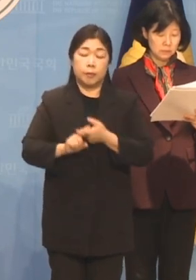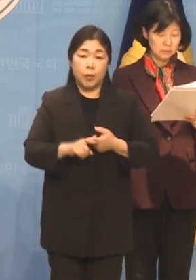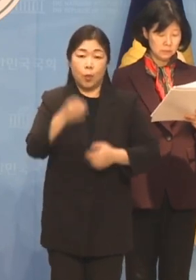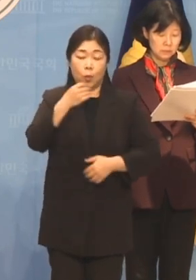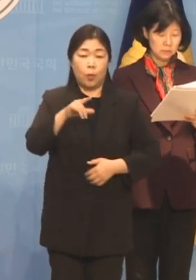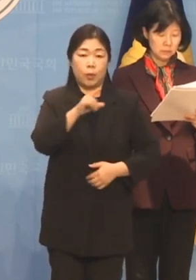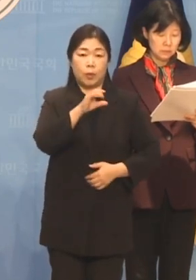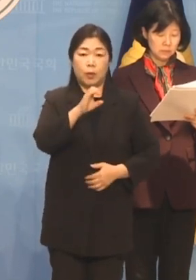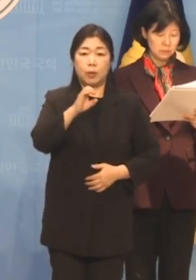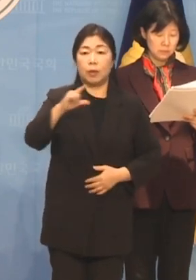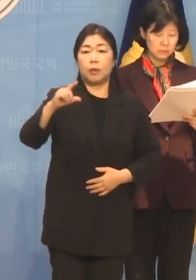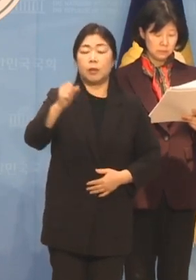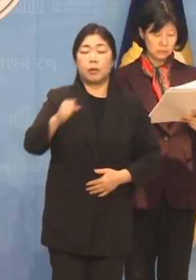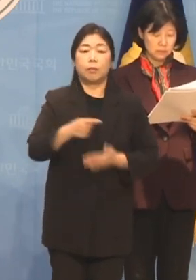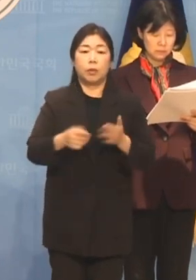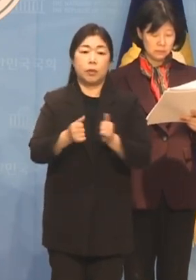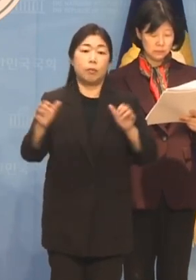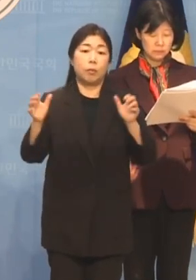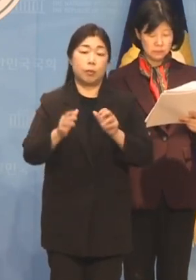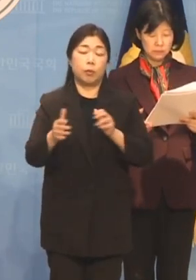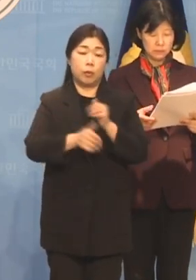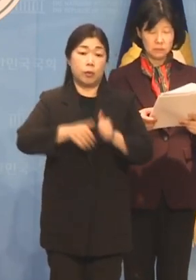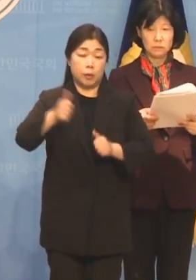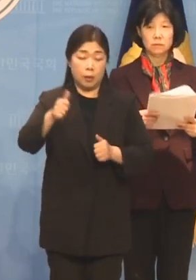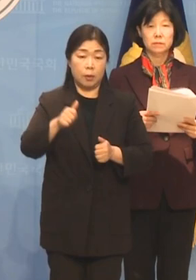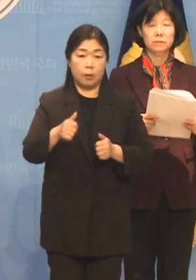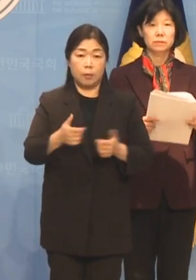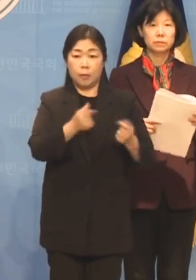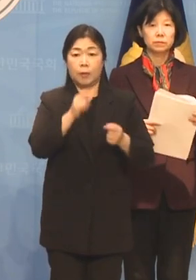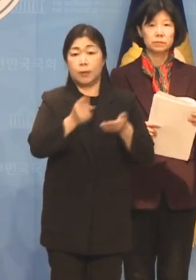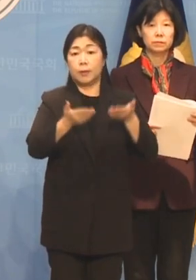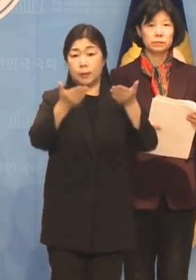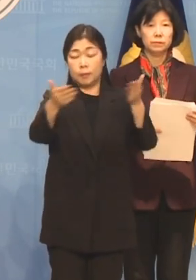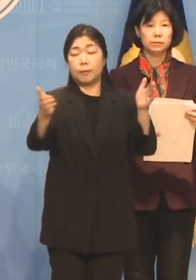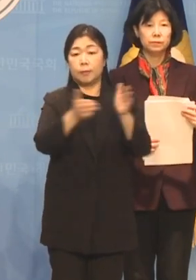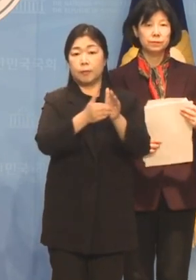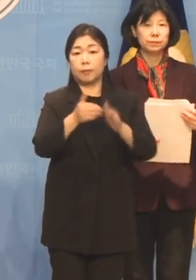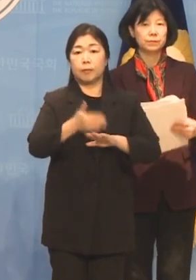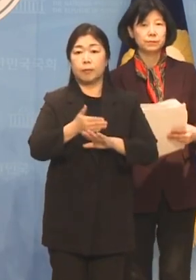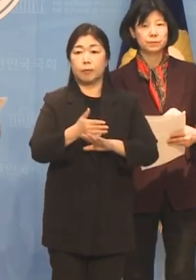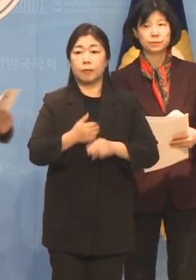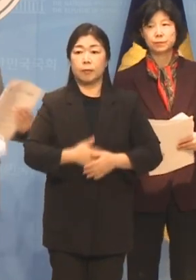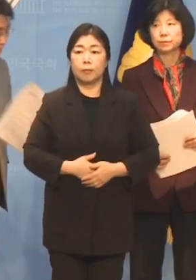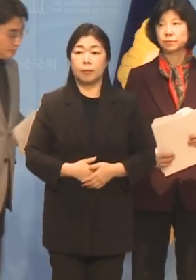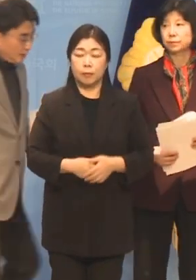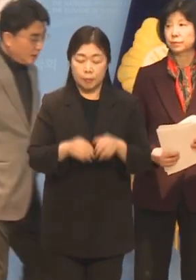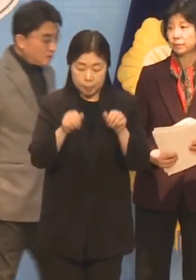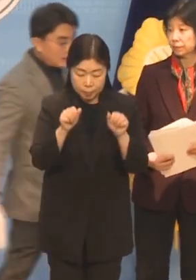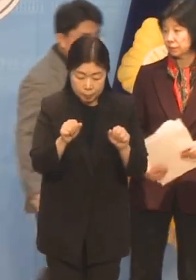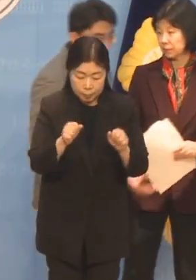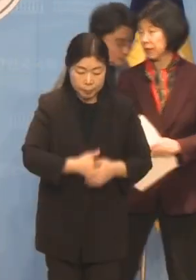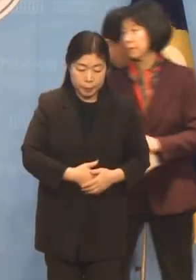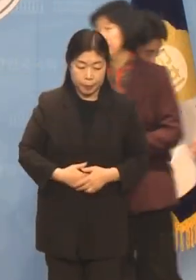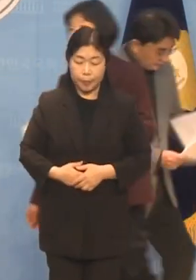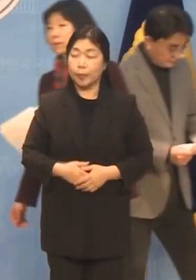홍콩 ELS 판매 피해자 모임 위원장 길성주 이상입니다. 감사합니다.